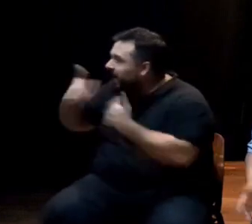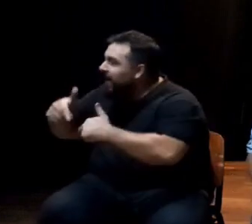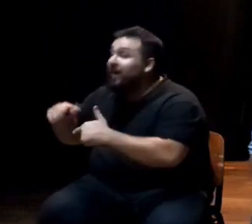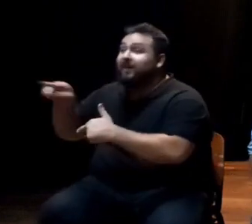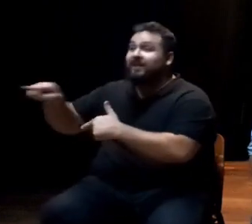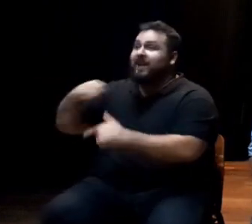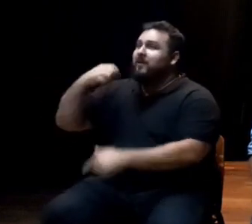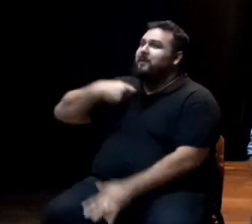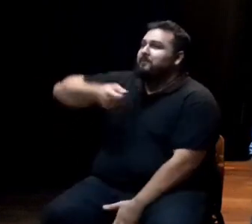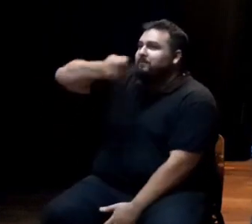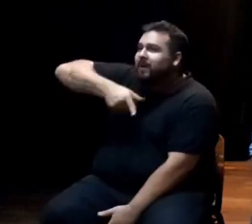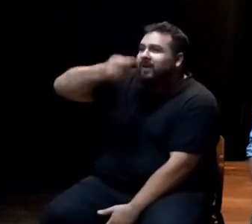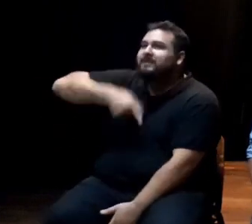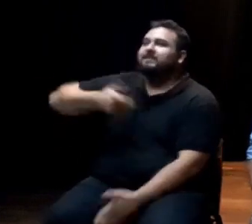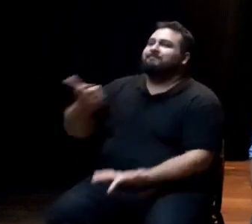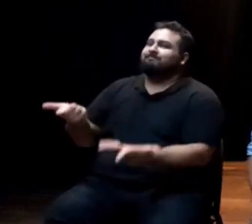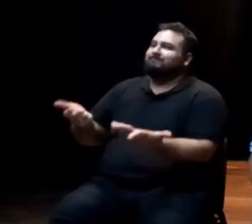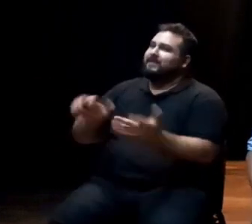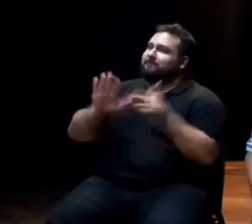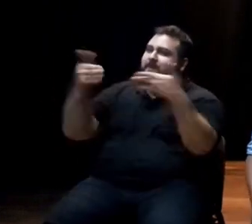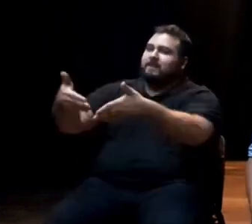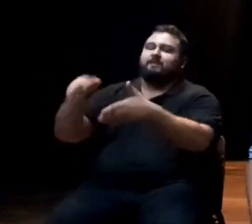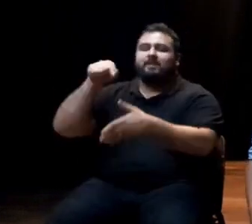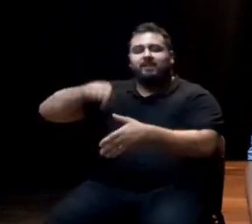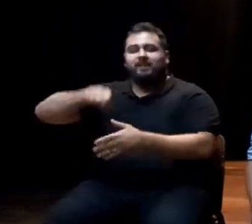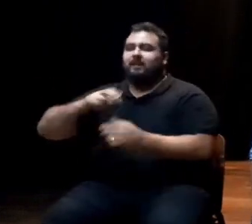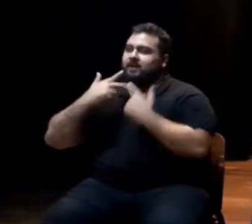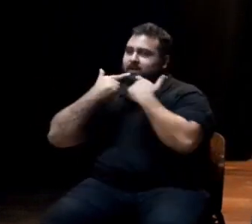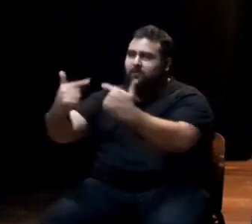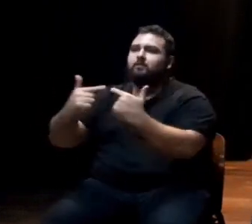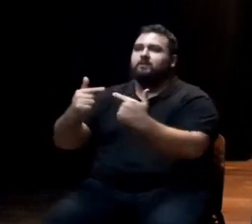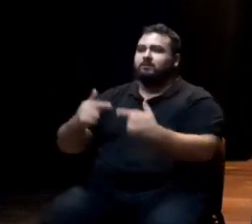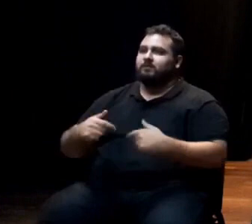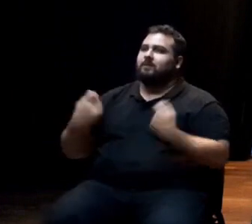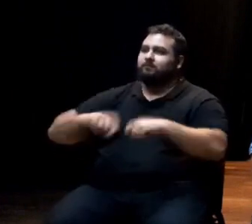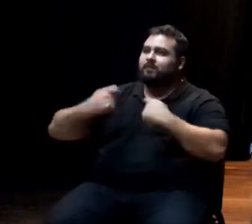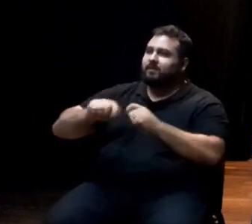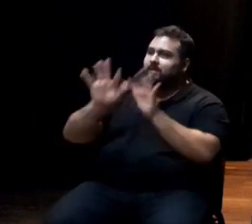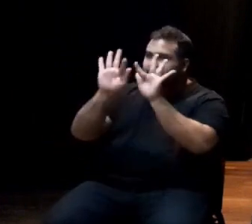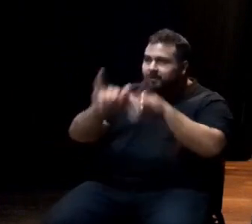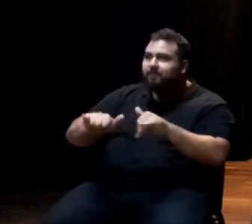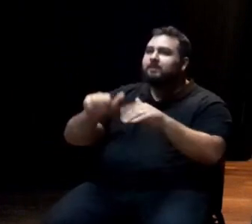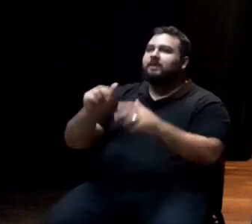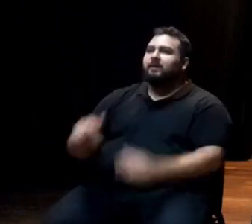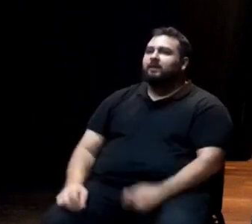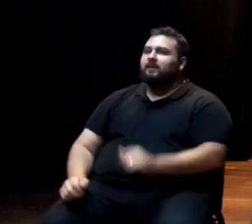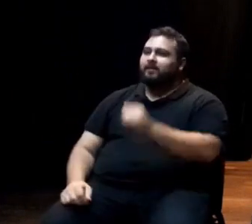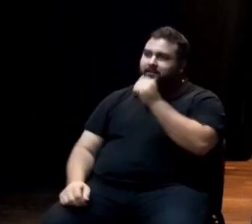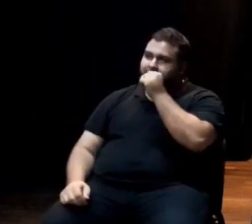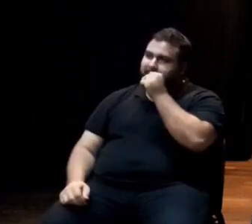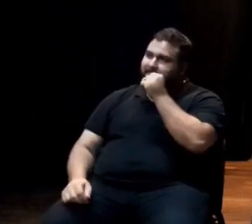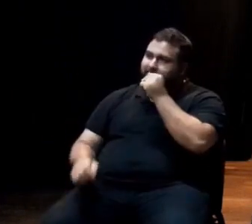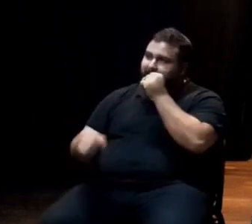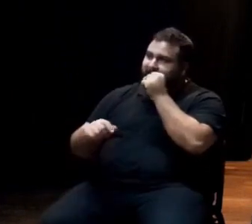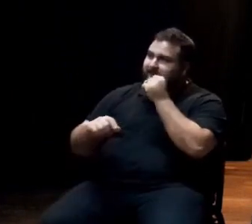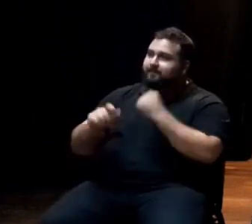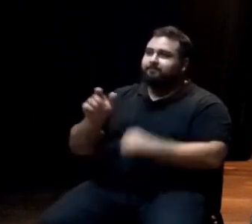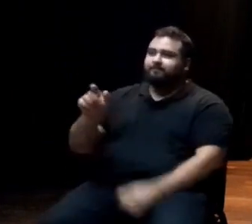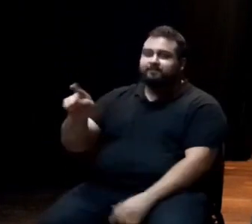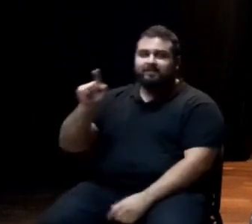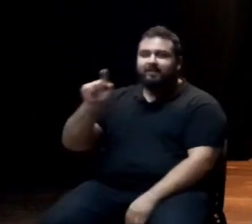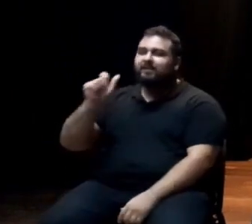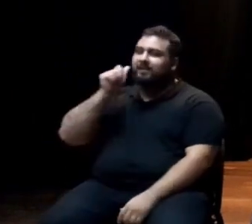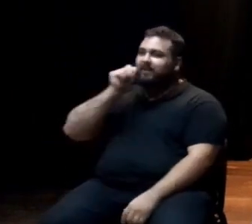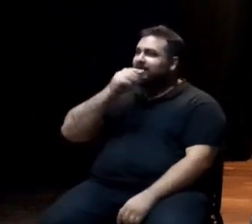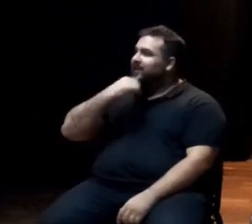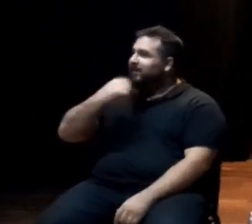uma piada muito específica dessa língua, né? Enfim, e a gente tem que terminar. Bom, Essa questão da... a